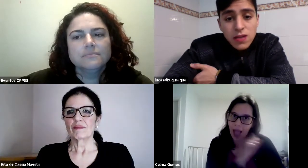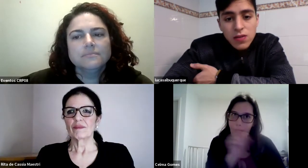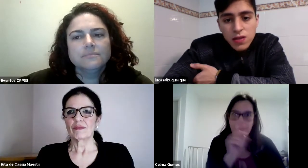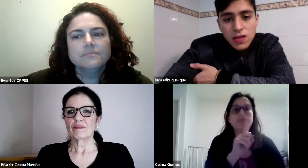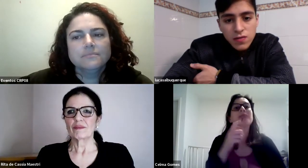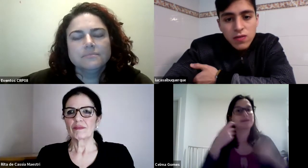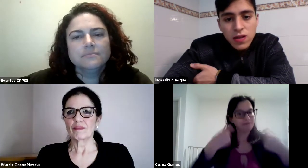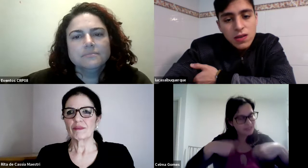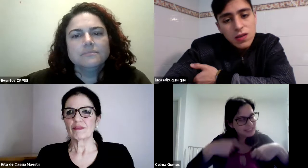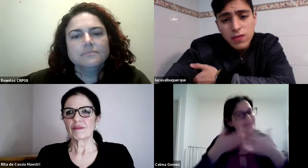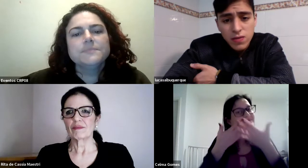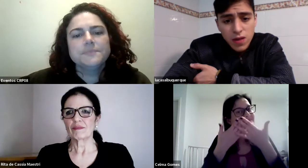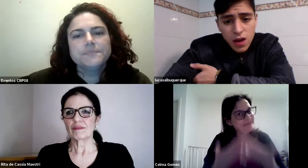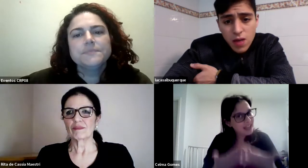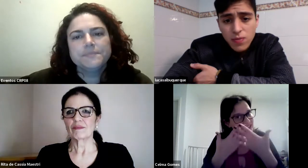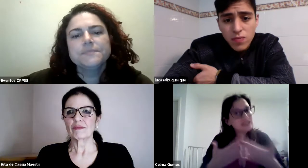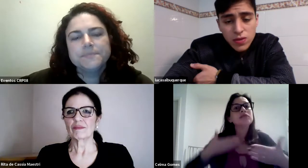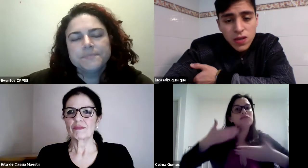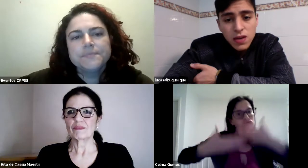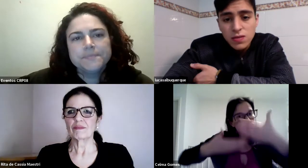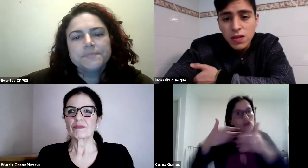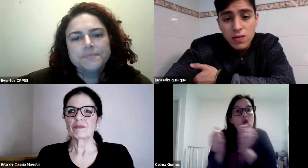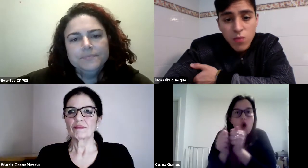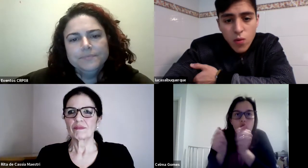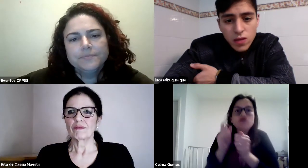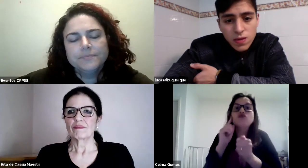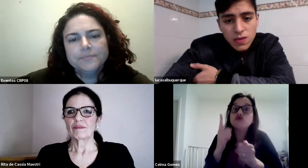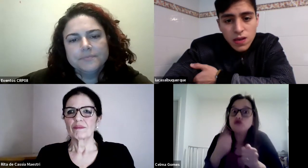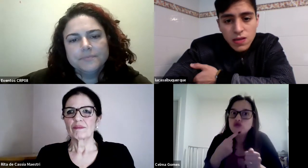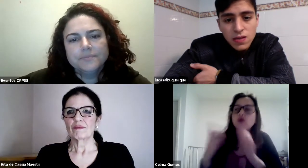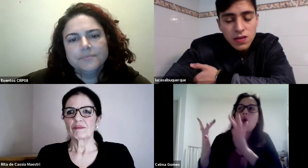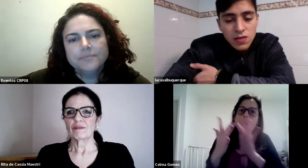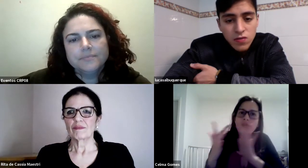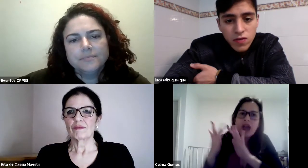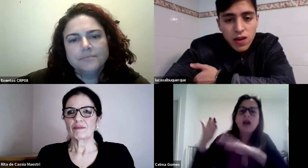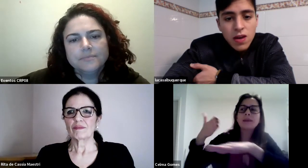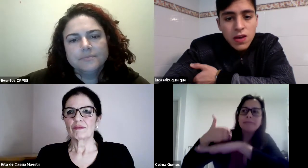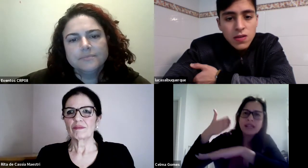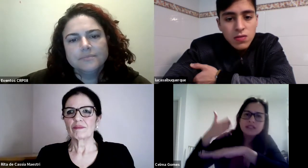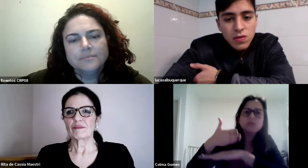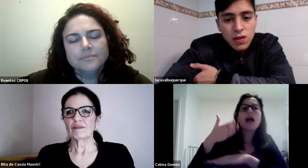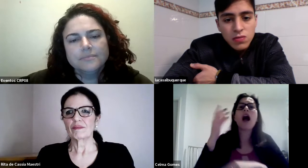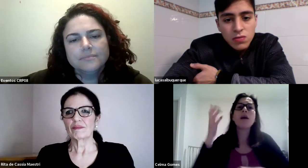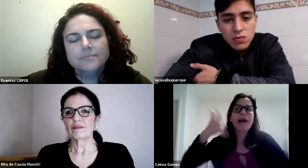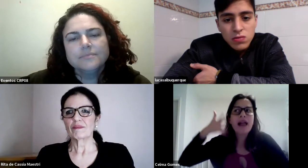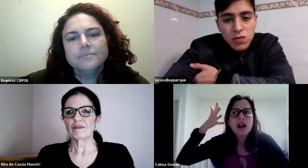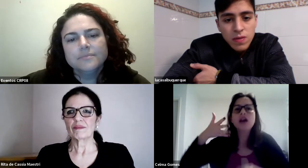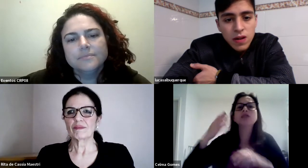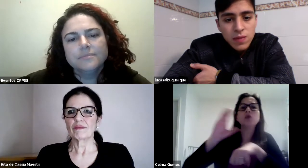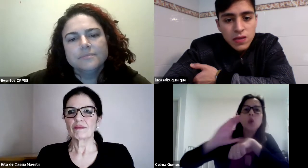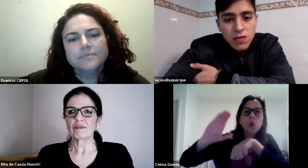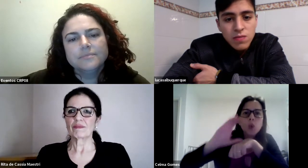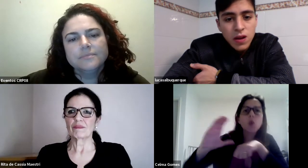mais exigência da fluência. A gente sabe que não é rápido, é um processo, tem que ter muita paciência de se desenvolver esse contato com o surdo,